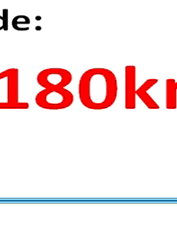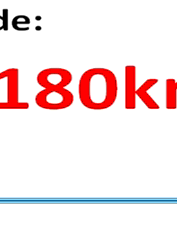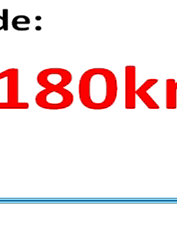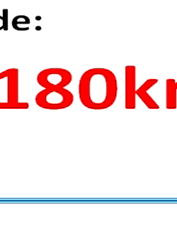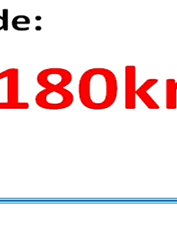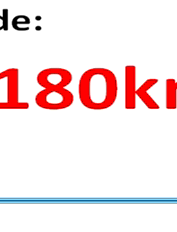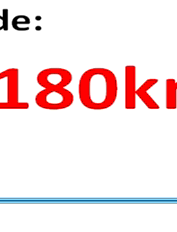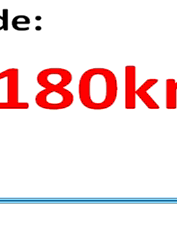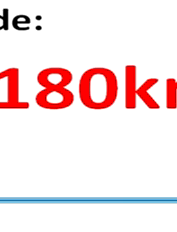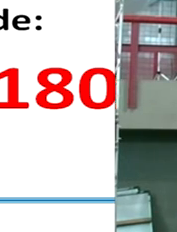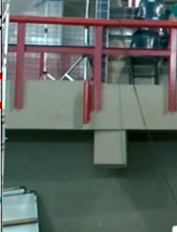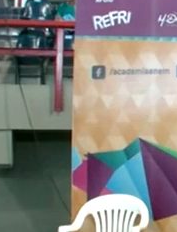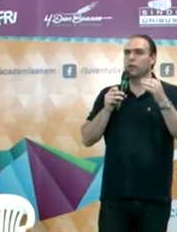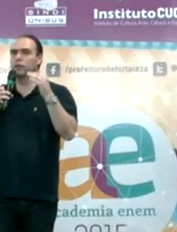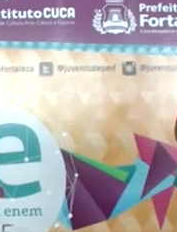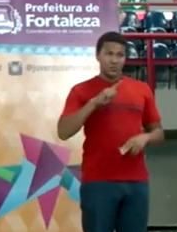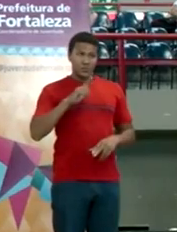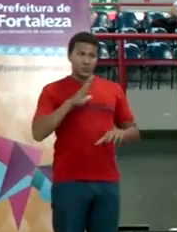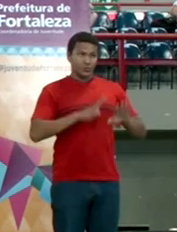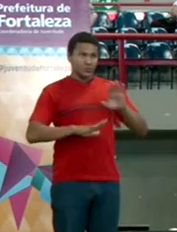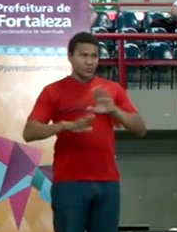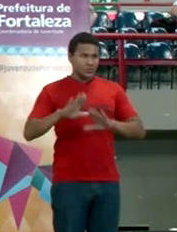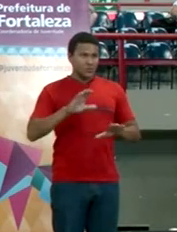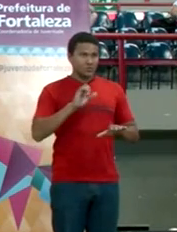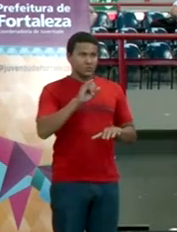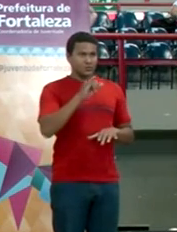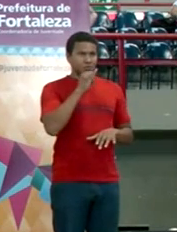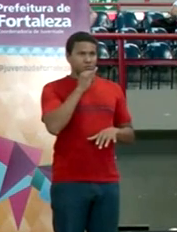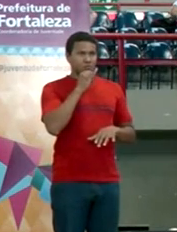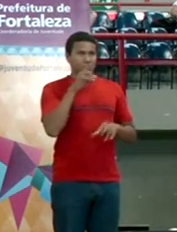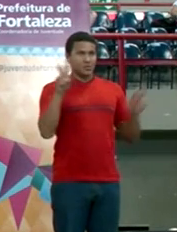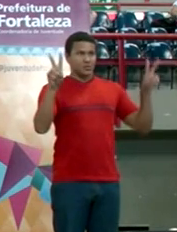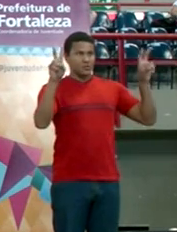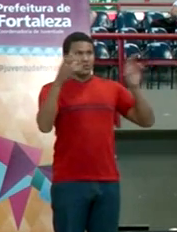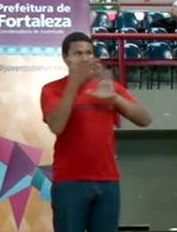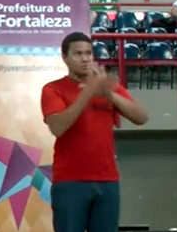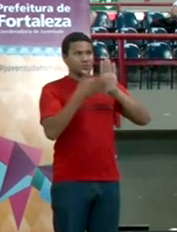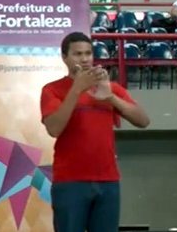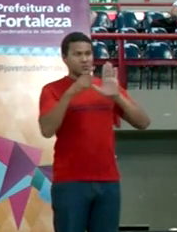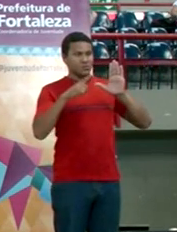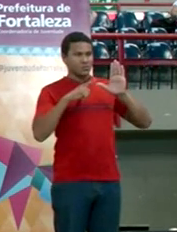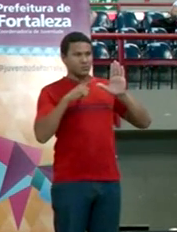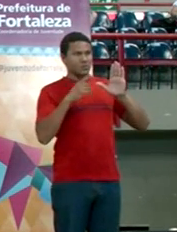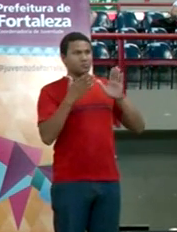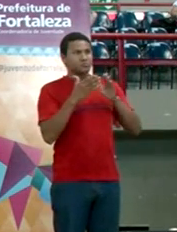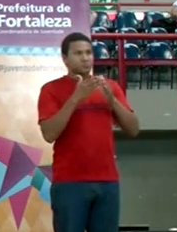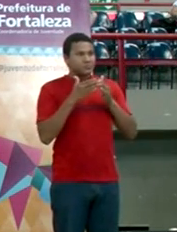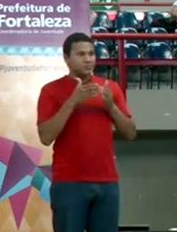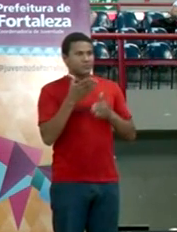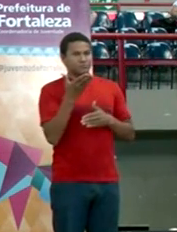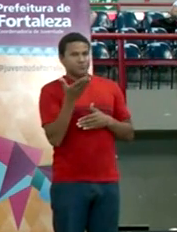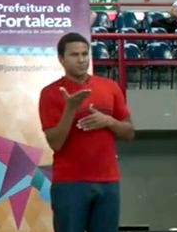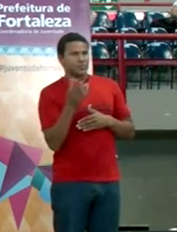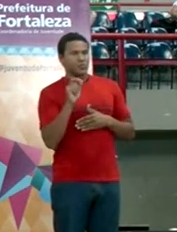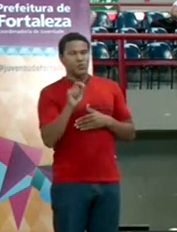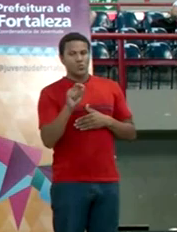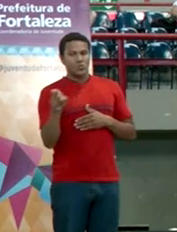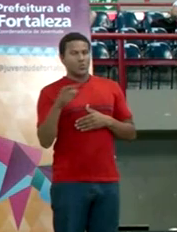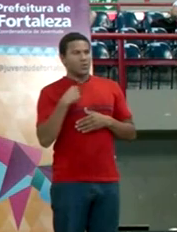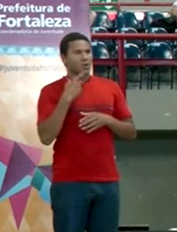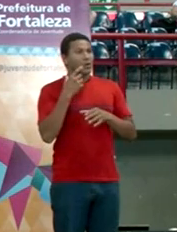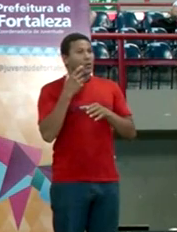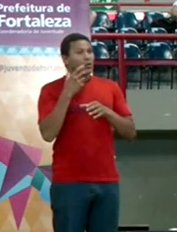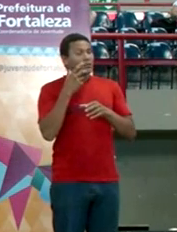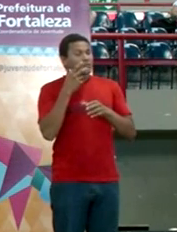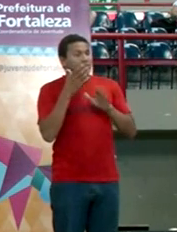voltando. Tenham cuidado quando o enunciado da questão pedir para você fazer o cálculo de velocidade média.